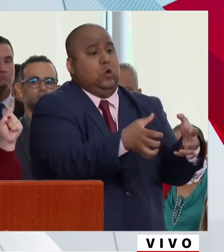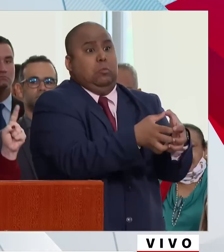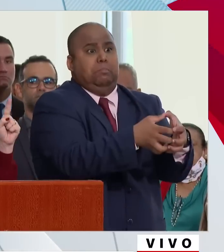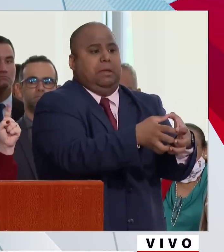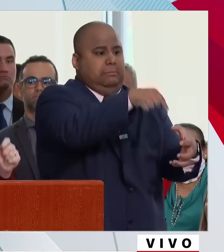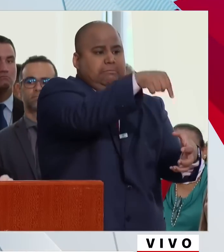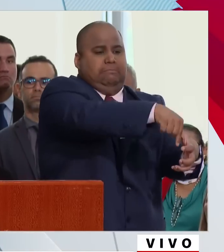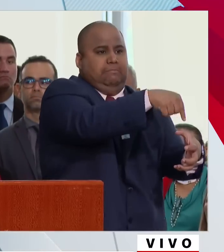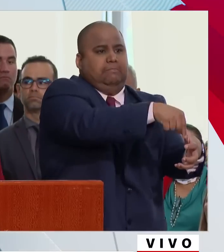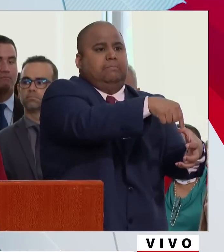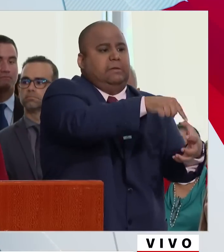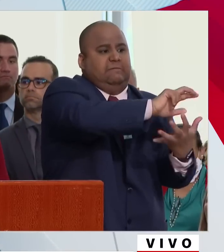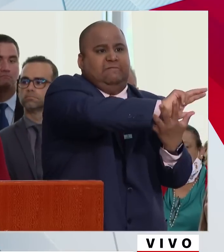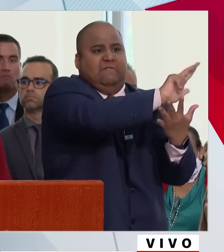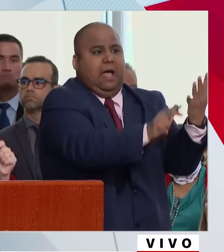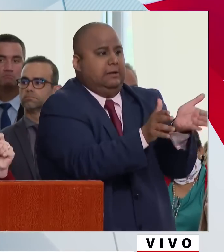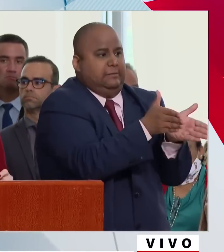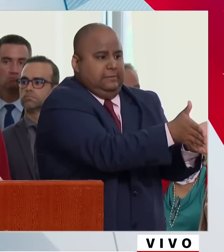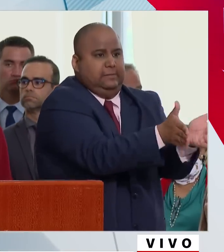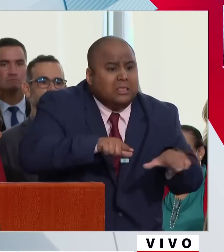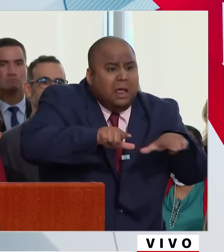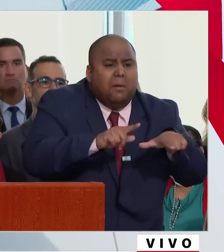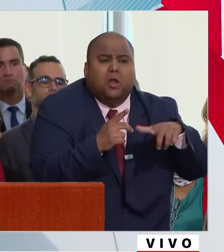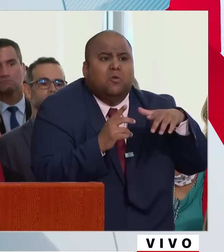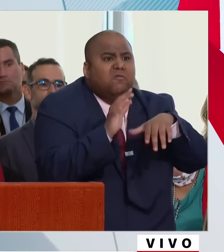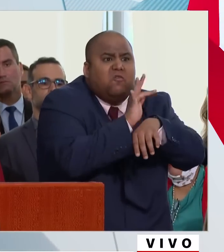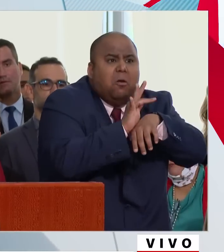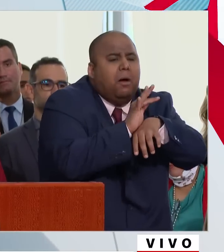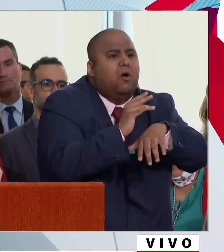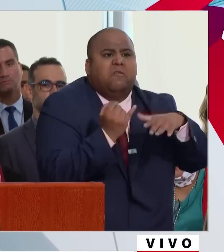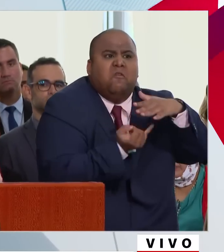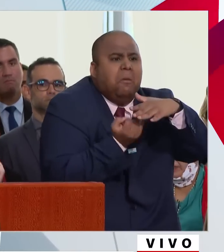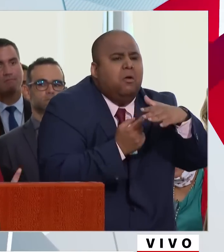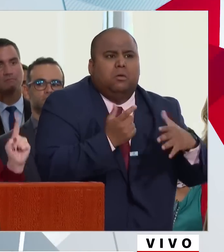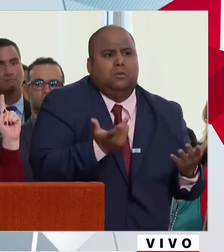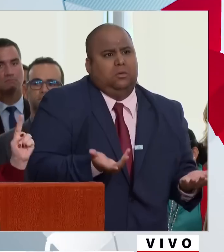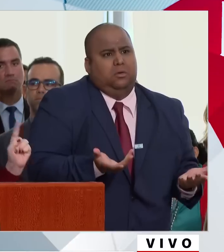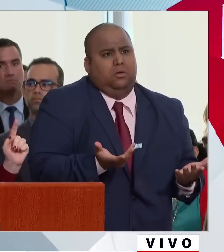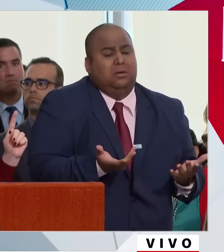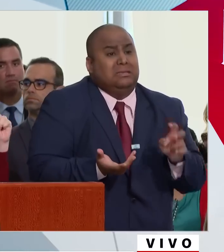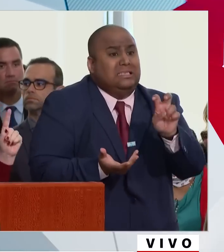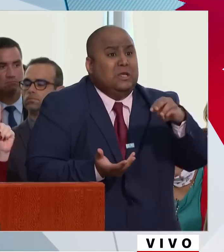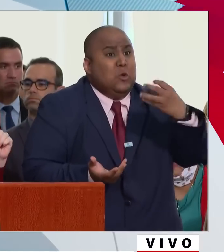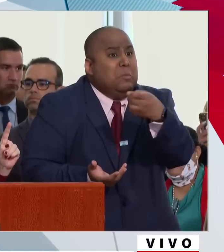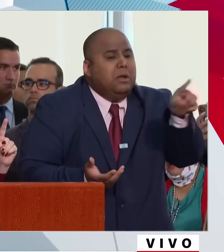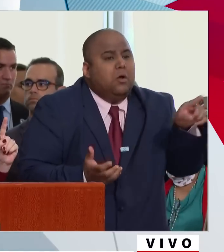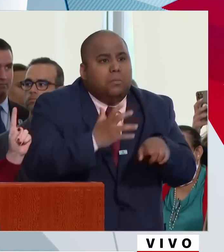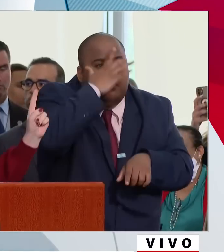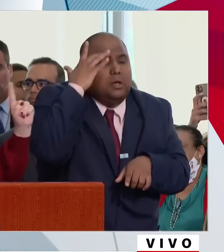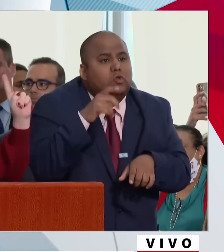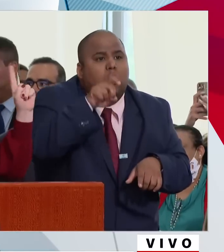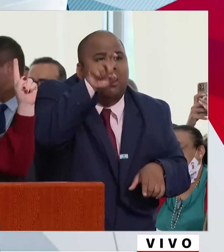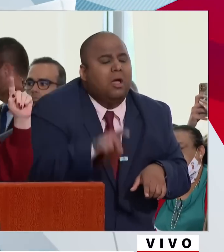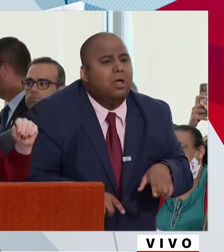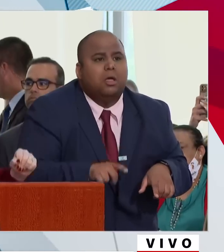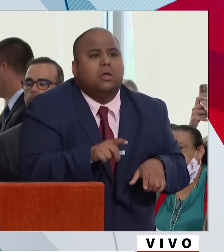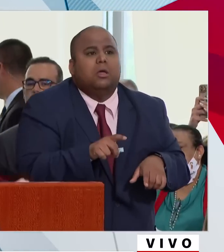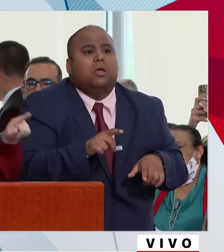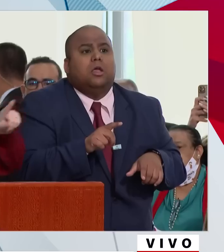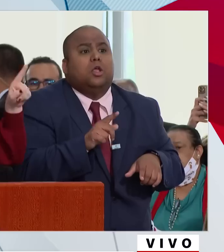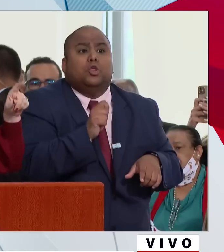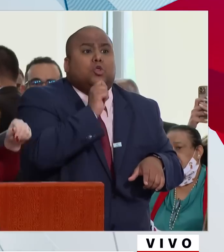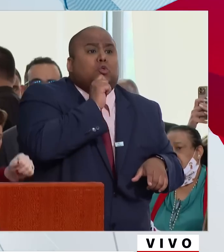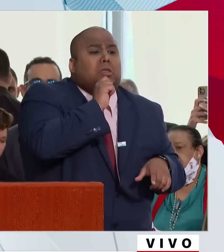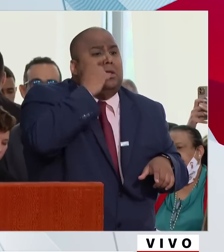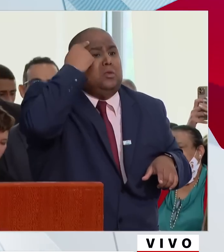é um tipo de consideração que não cabe mais na realidade brasileira a mulheres pretas que são capazes de